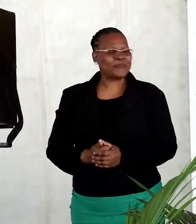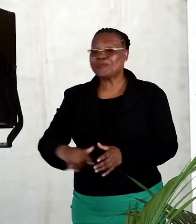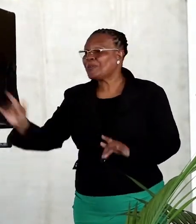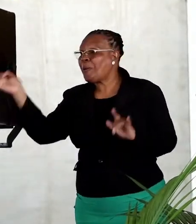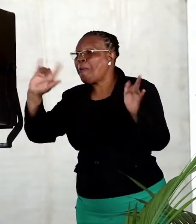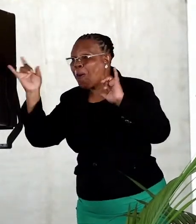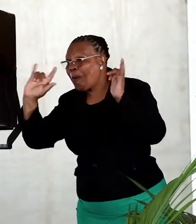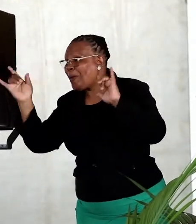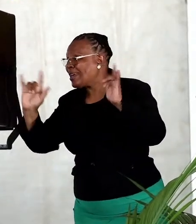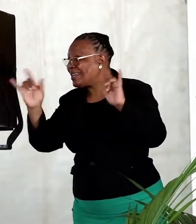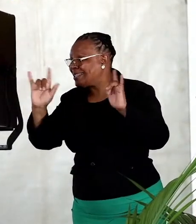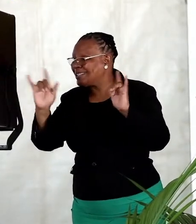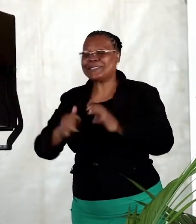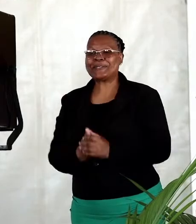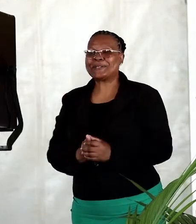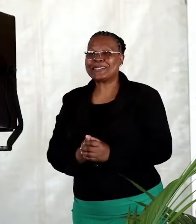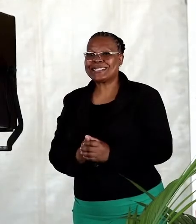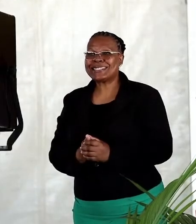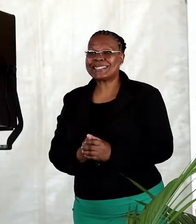Molweni.